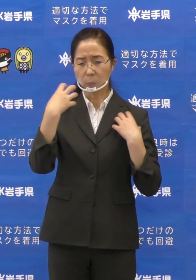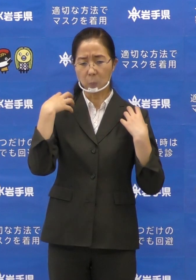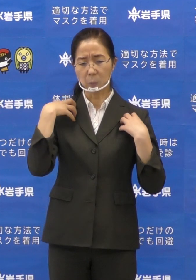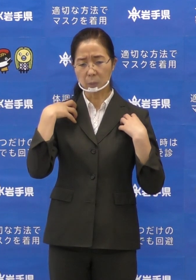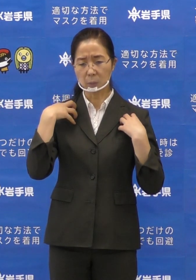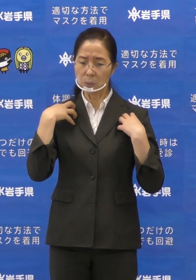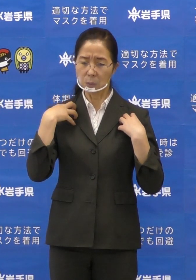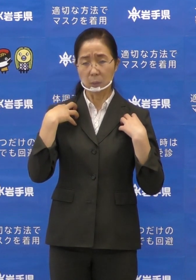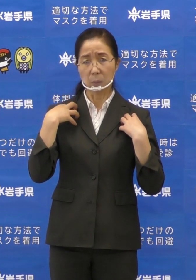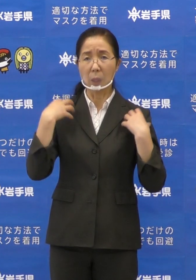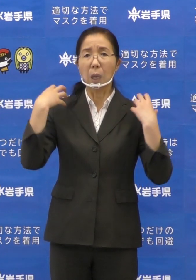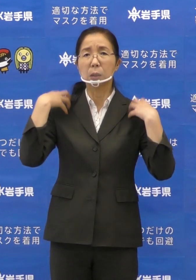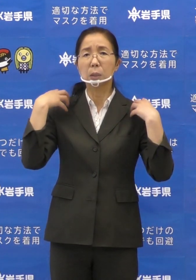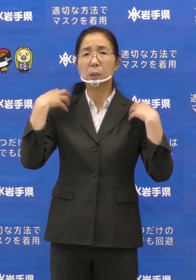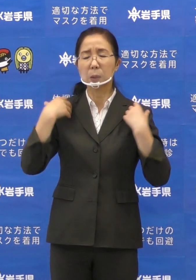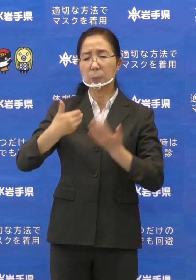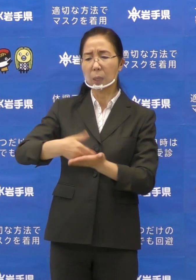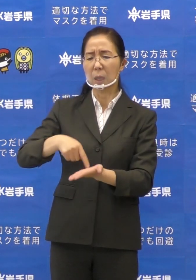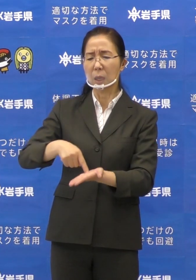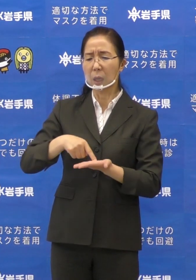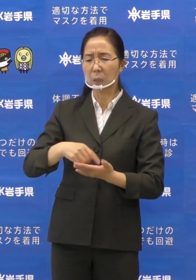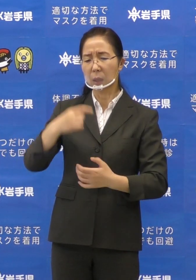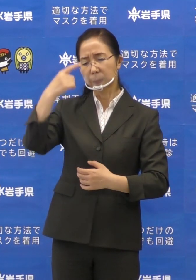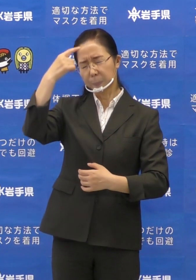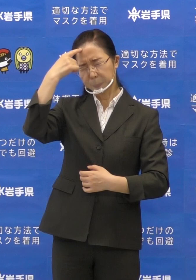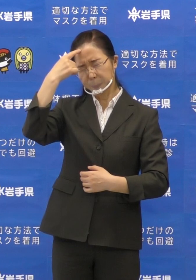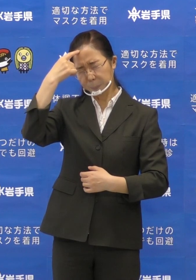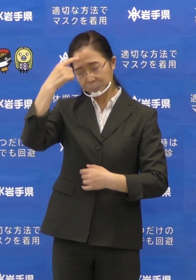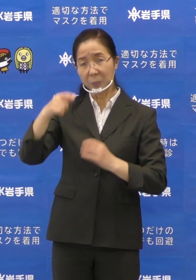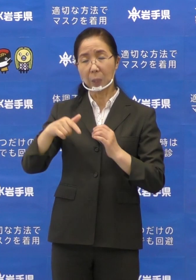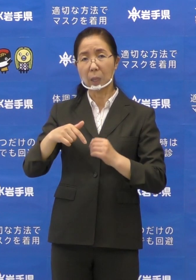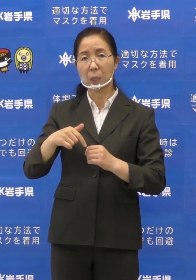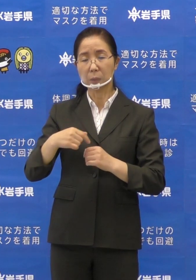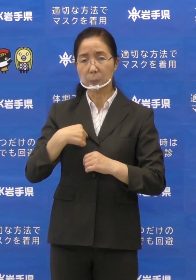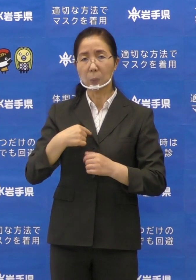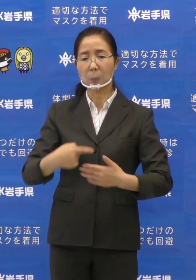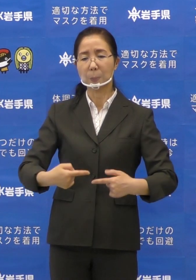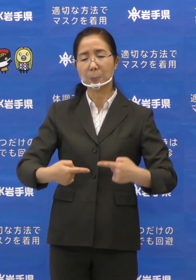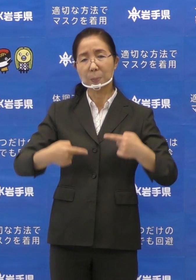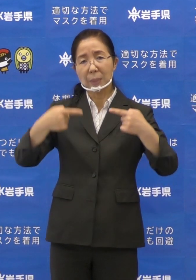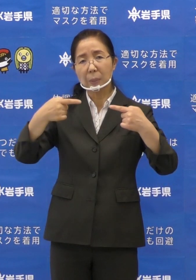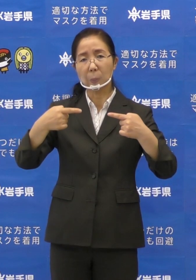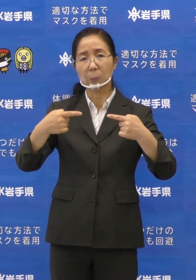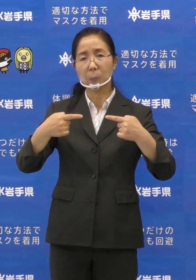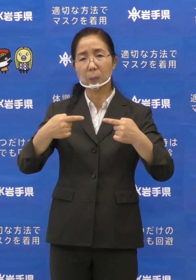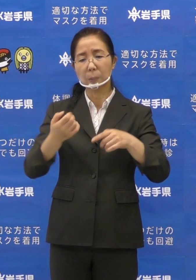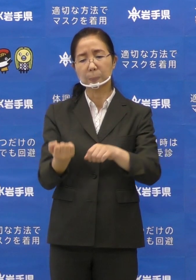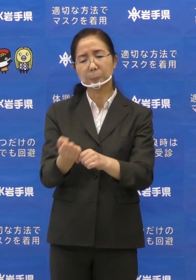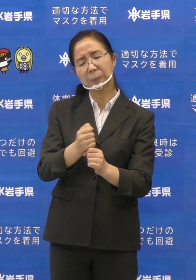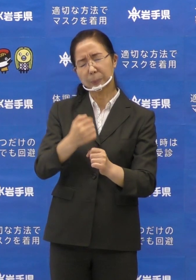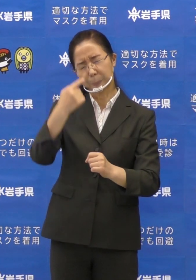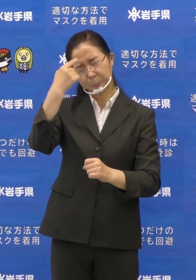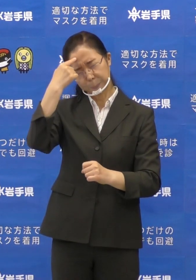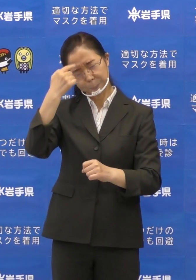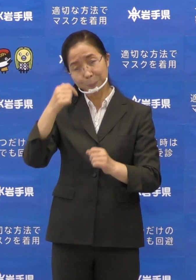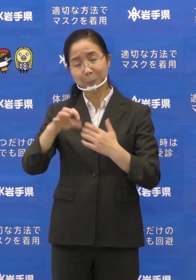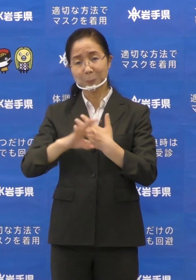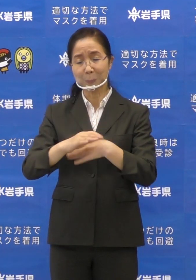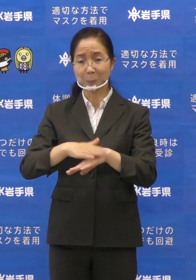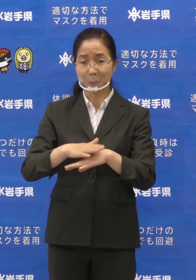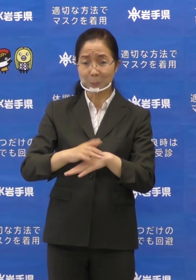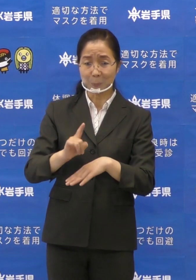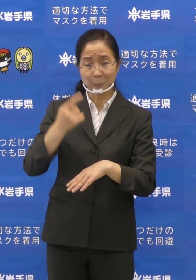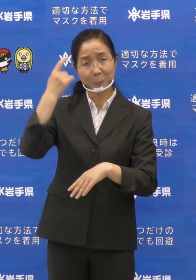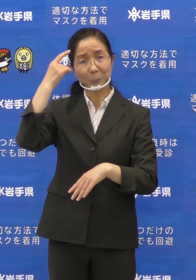ある、責任が問われかねないというかですね、名誉回復にも妨げられるみたいなお話があったんですけれども、今後